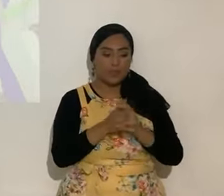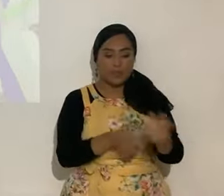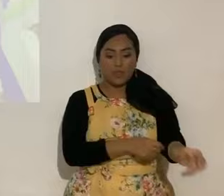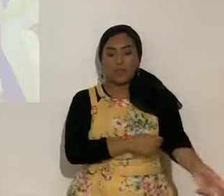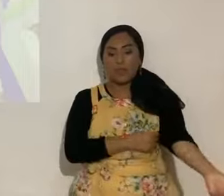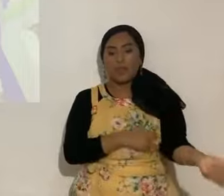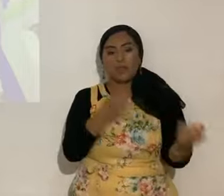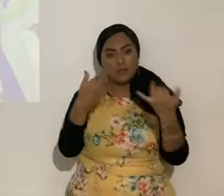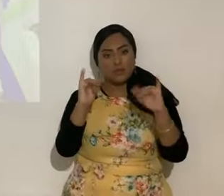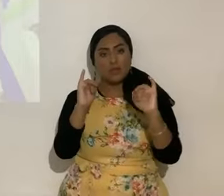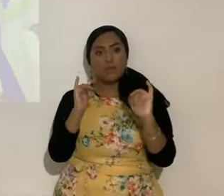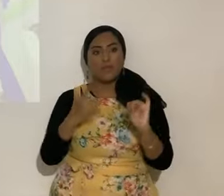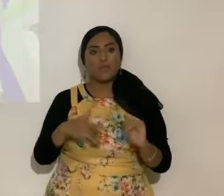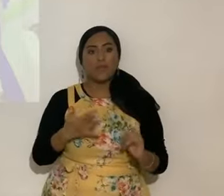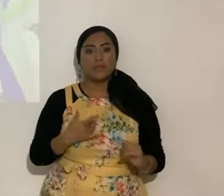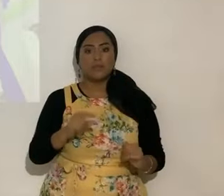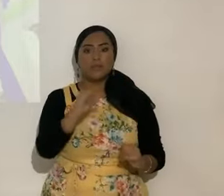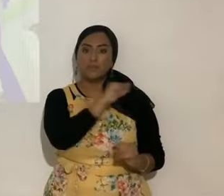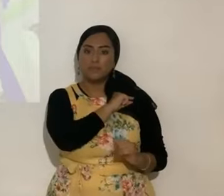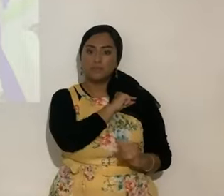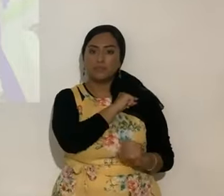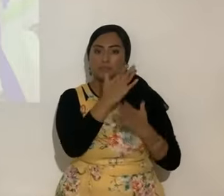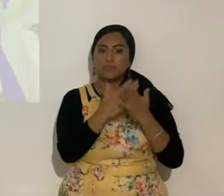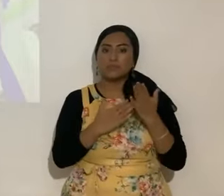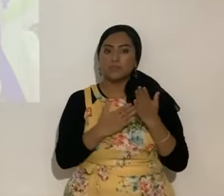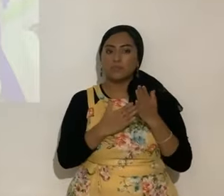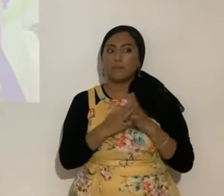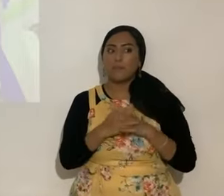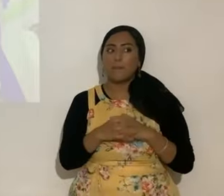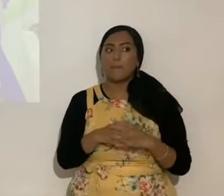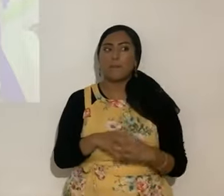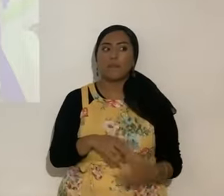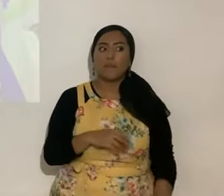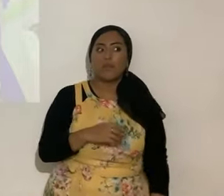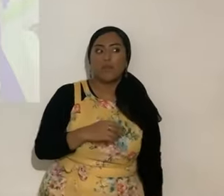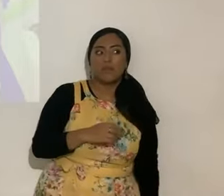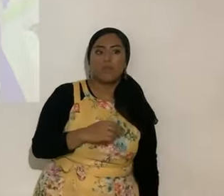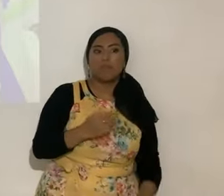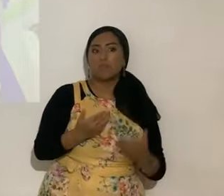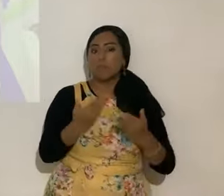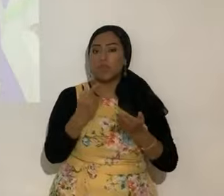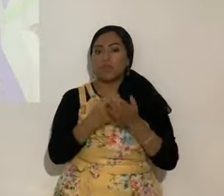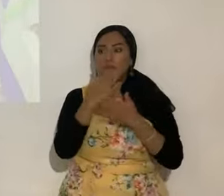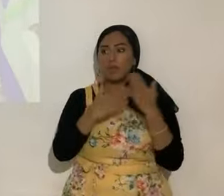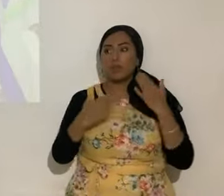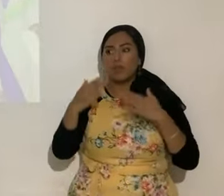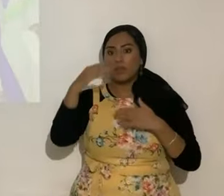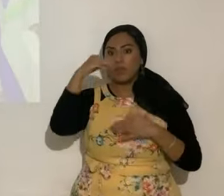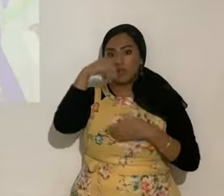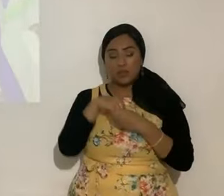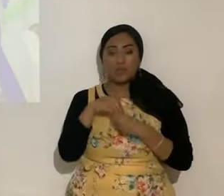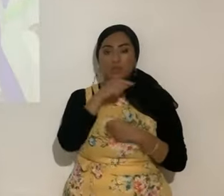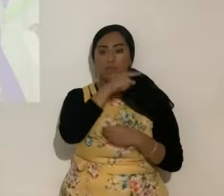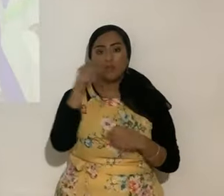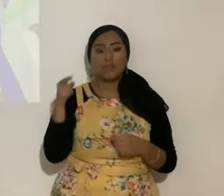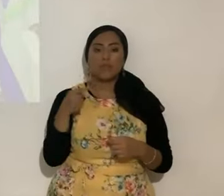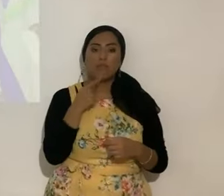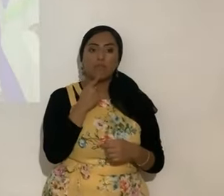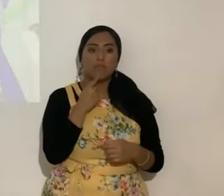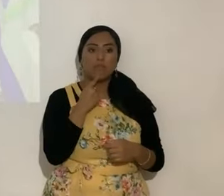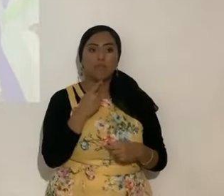que siguen teniendo culpabilidad, y que de alguna manera, interna, muy profunda, aunque no lo hayas pronunciado, estás diciendo,